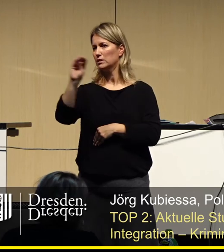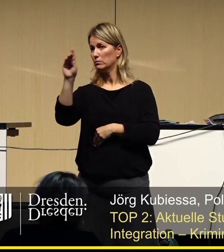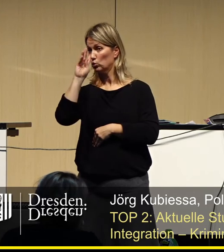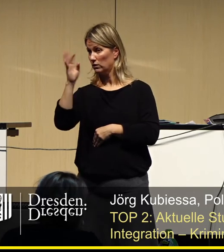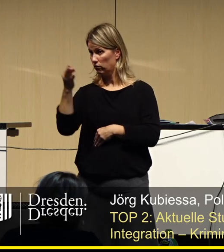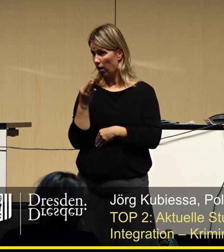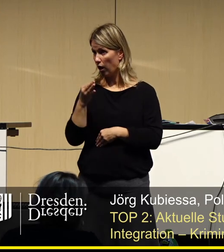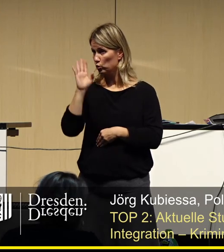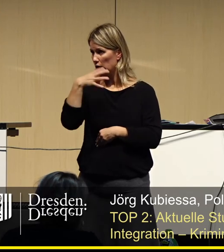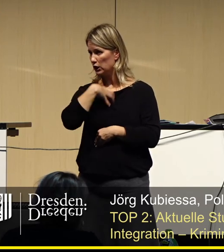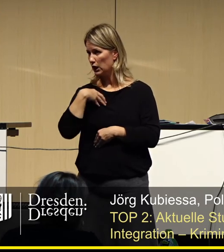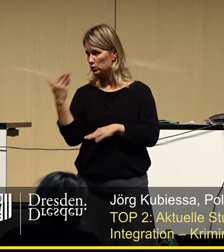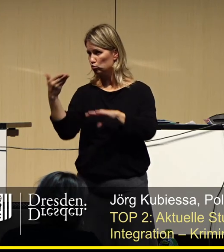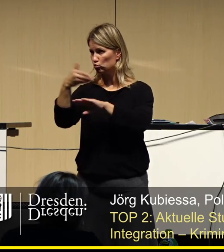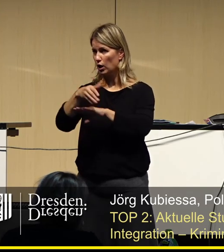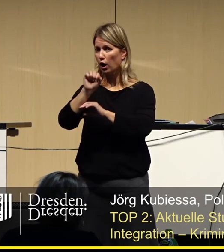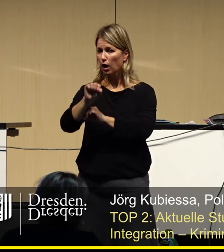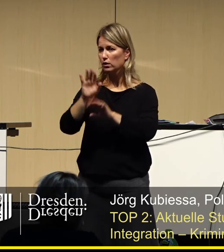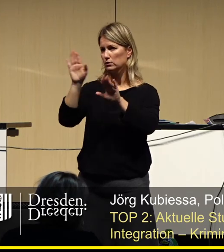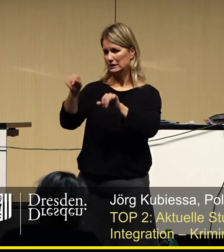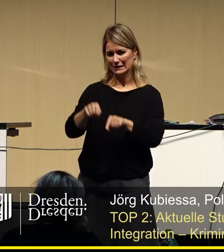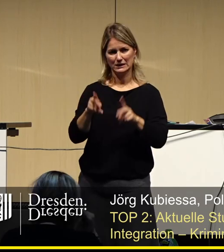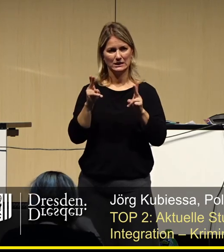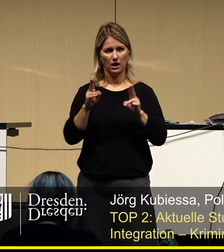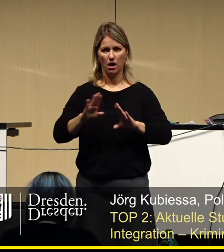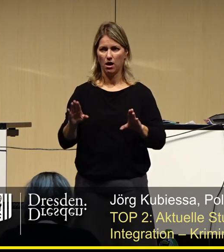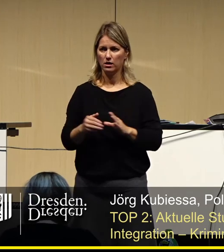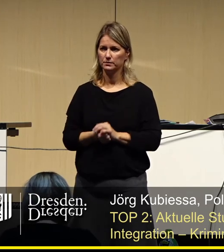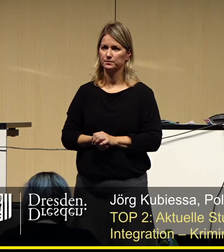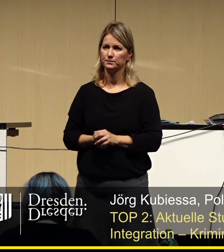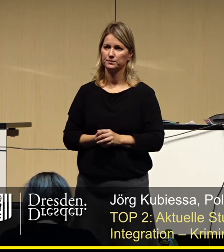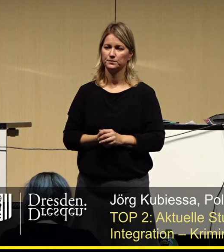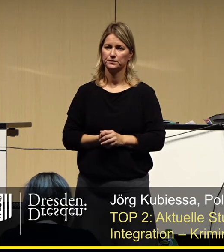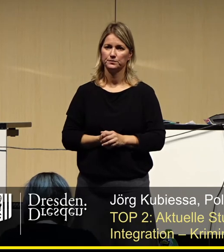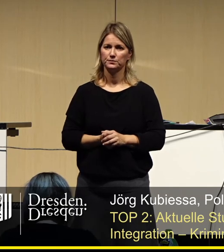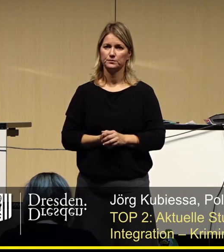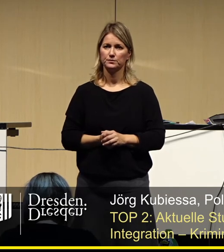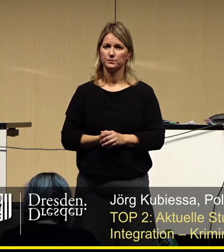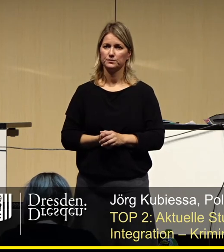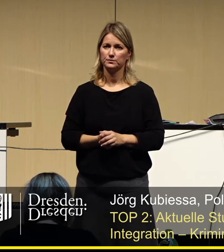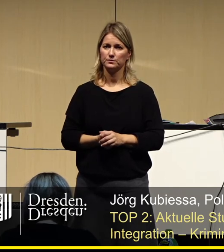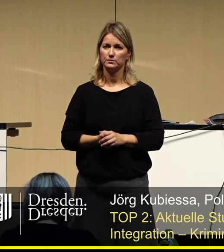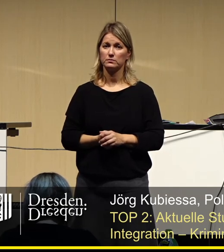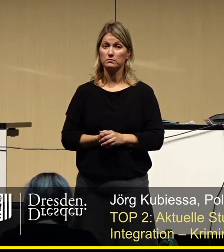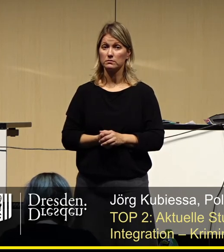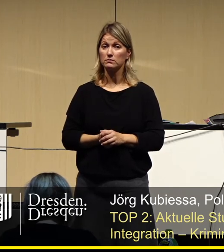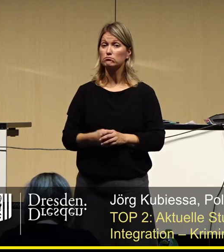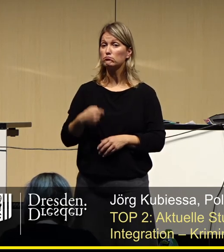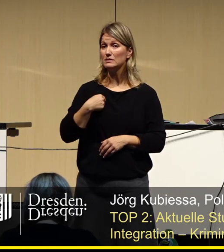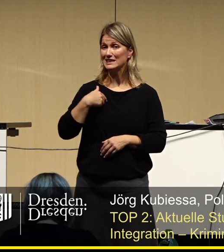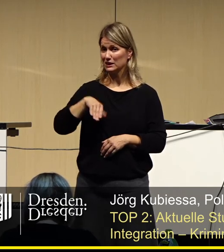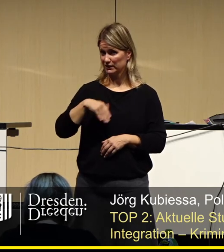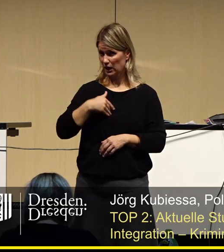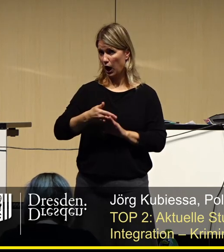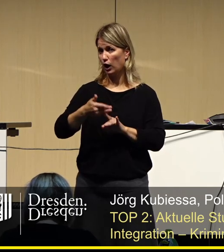Sie dürfen sich hier sicher wählen. Glauben Sie mir, auch ich habe mal auf der Straße